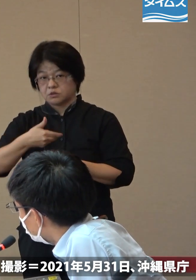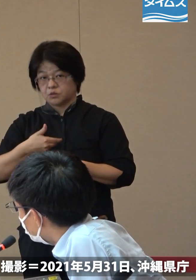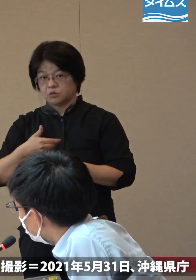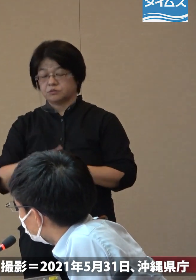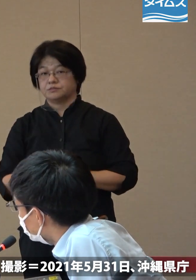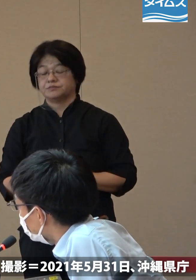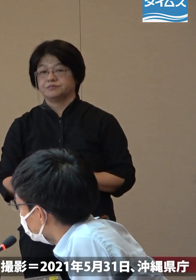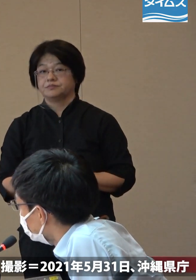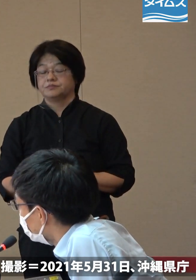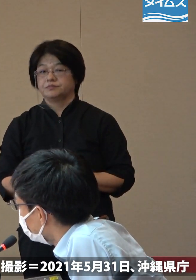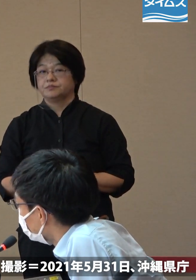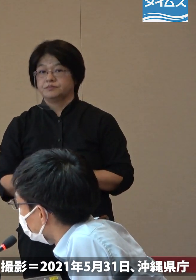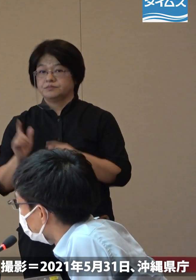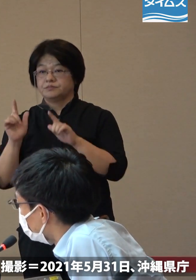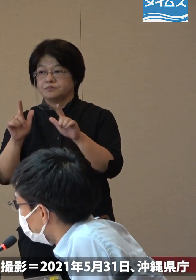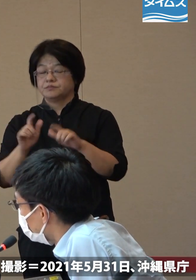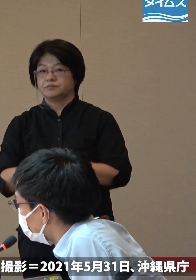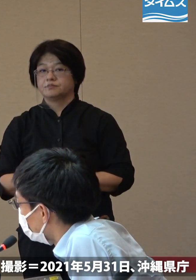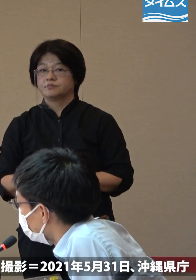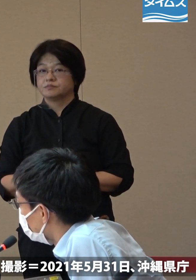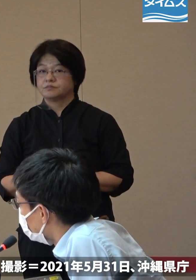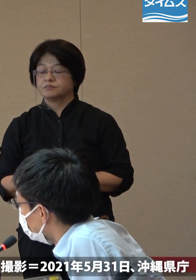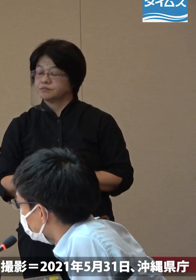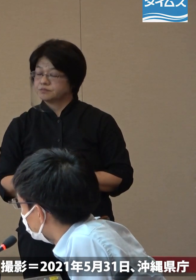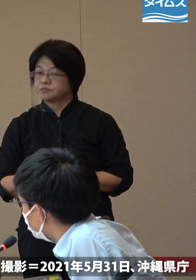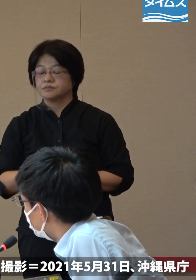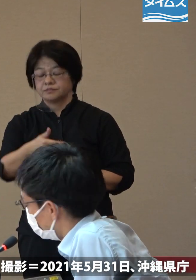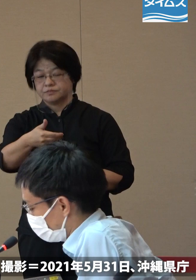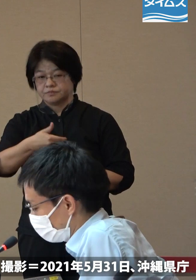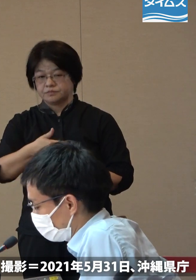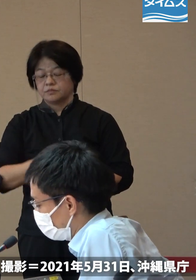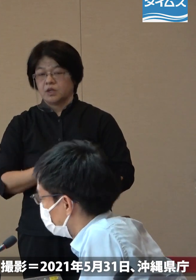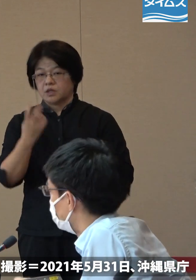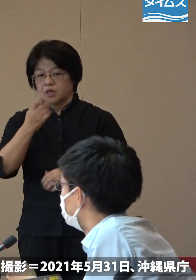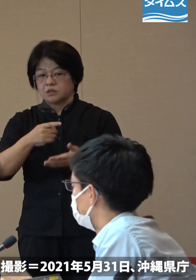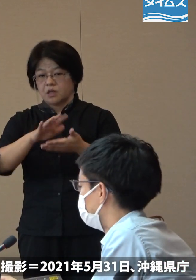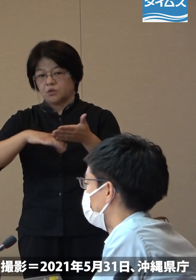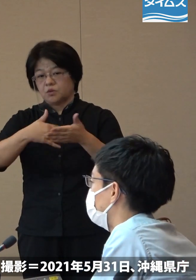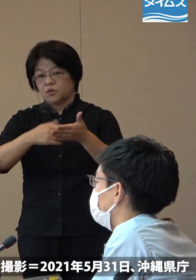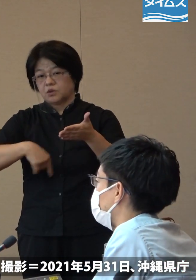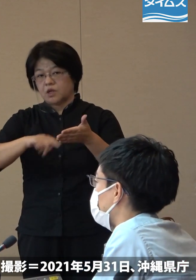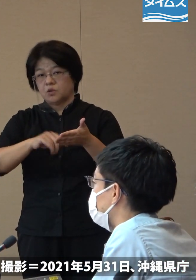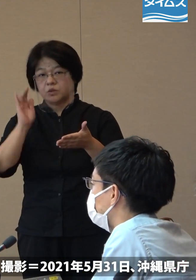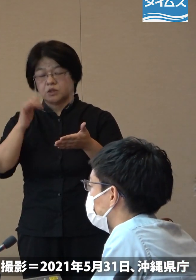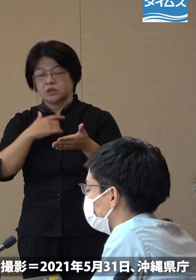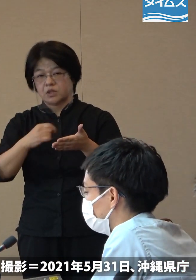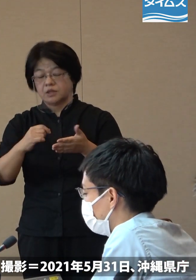よろしければ、 はい、 検査用途なども教えていただきます。